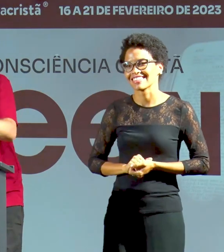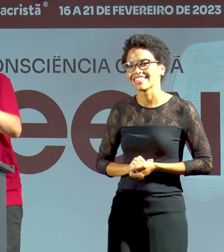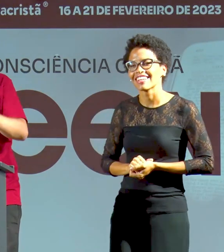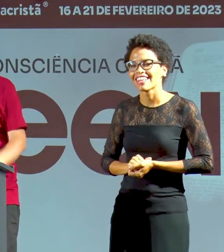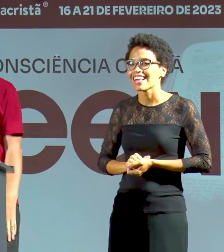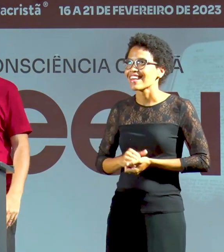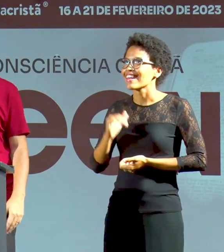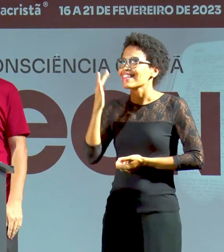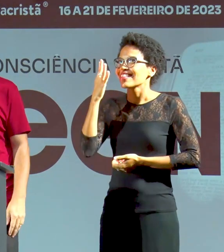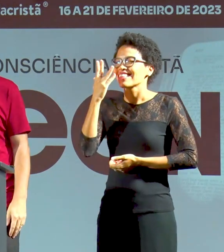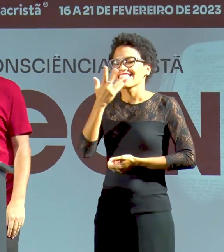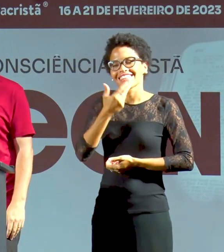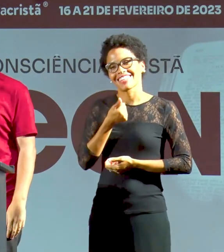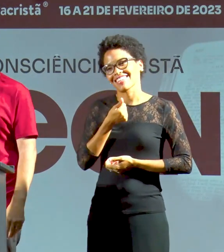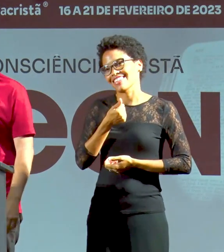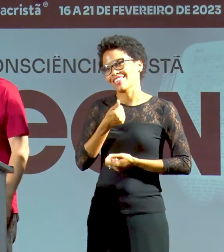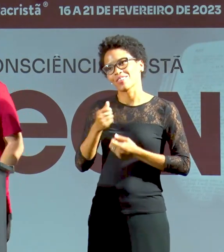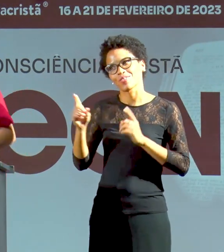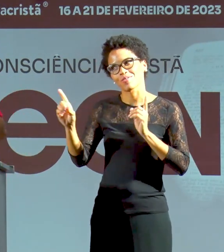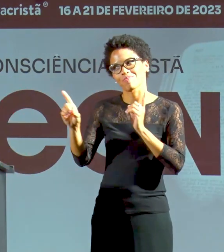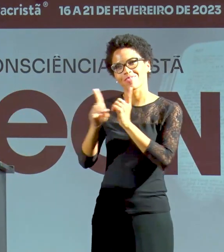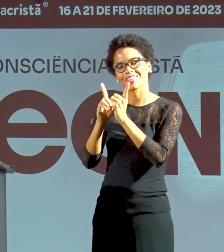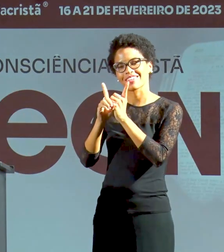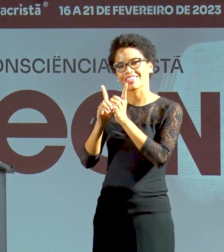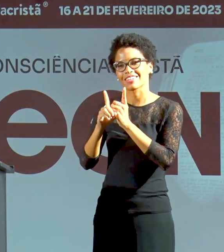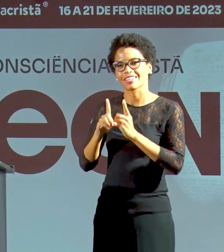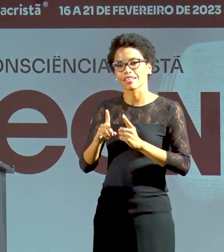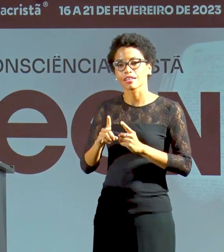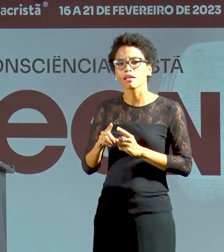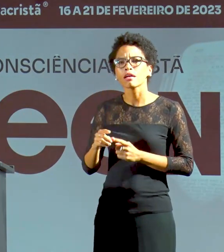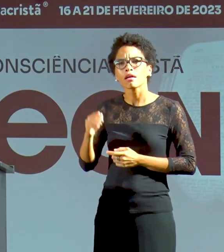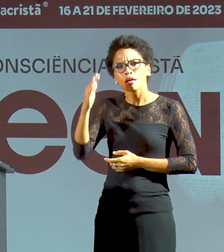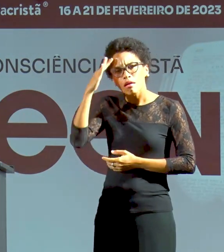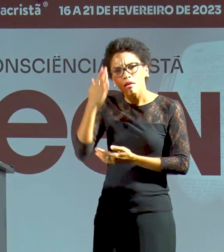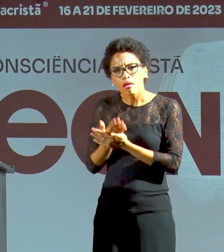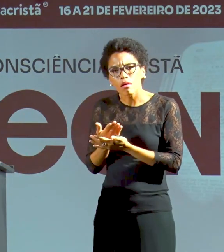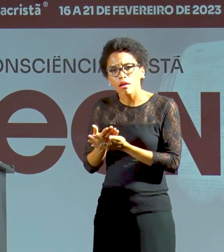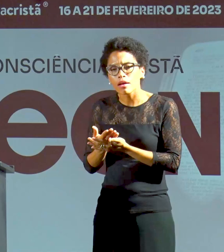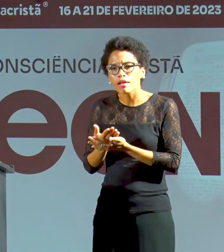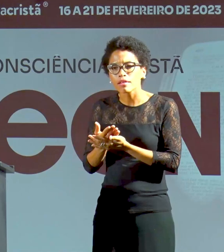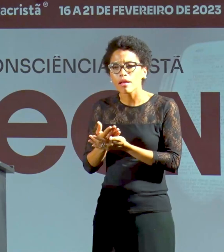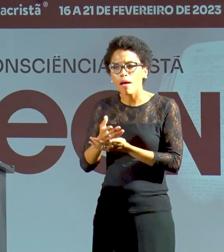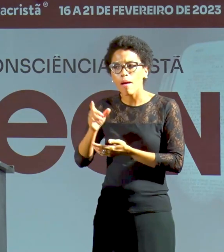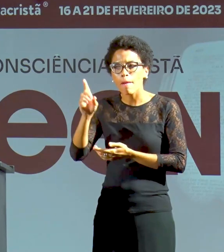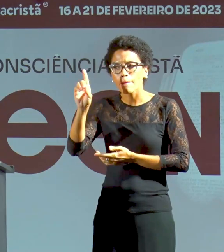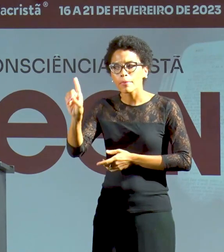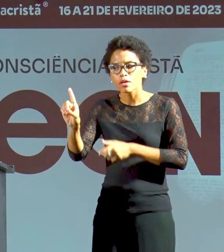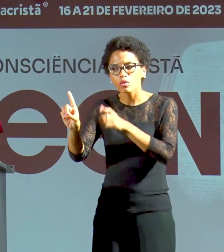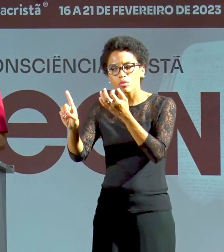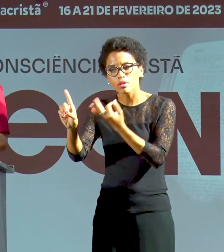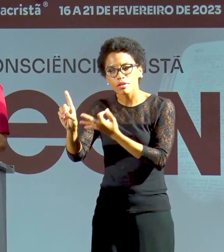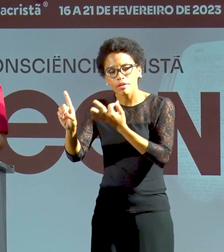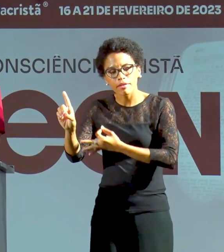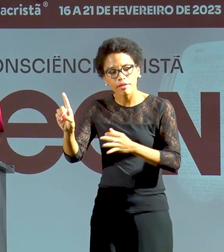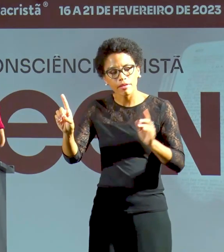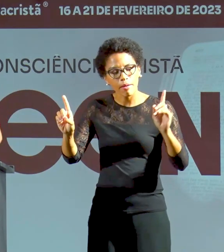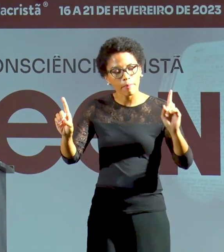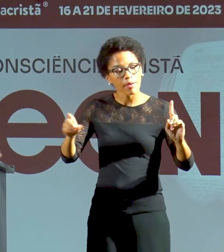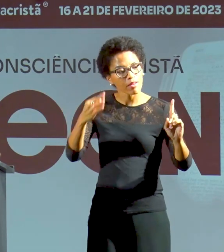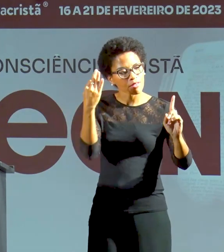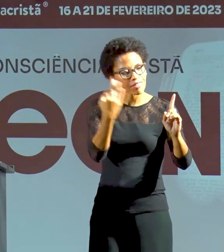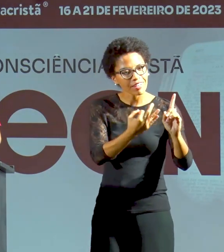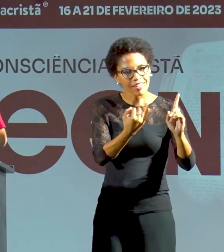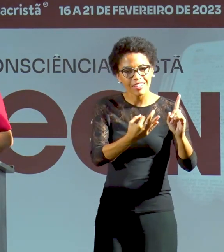é lindo é lindo Acredite a pessoa certa para a pessoa certa Rute